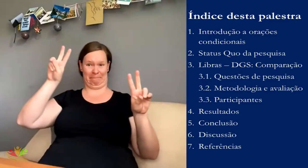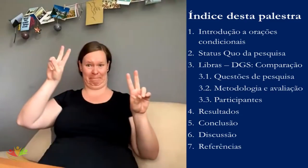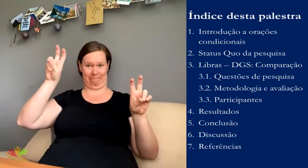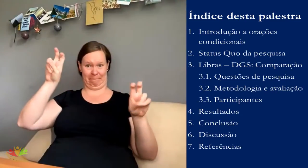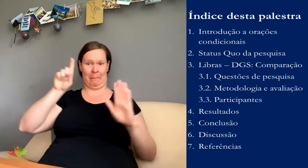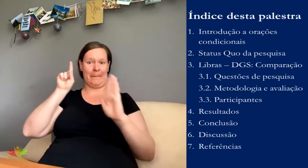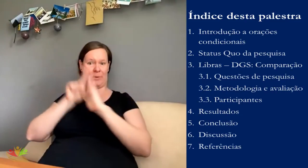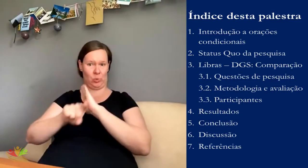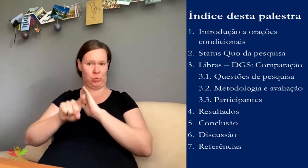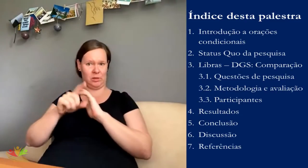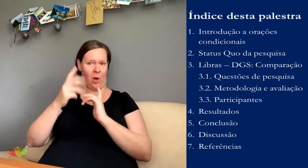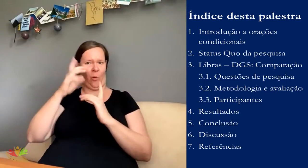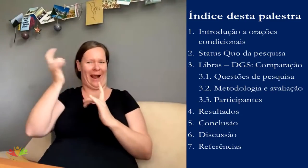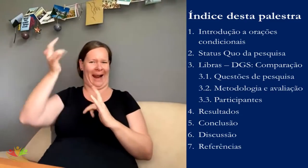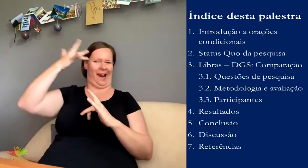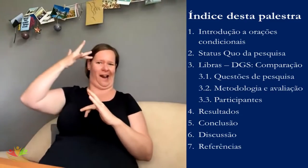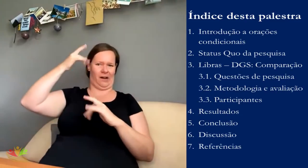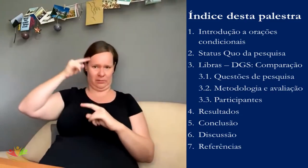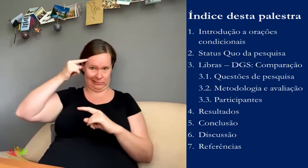sentenças condicionais.